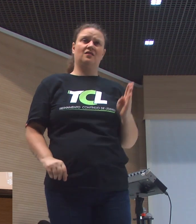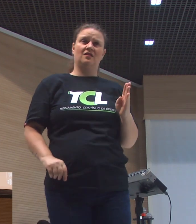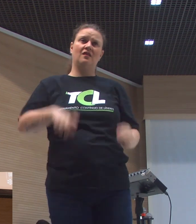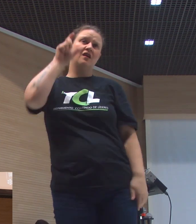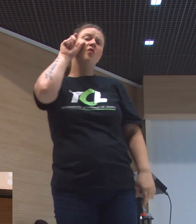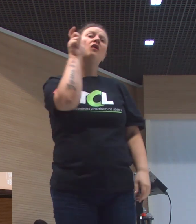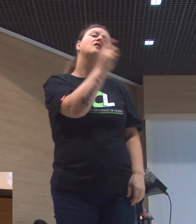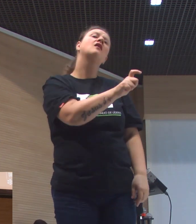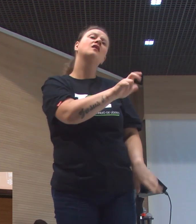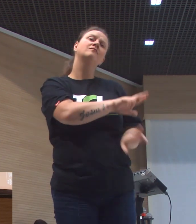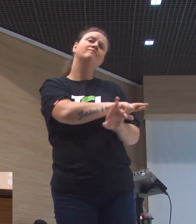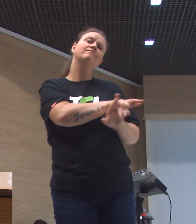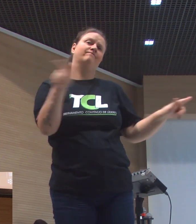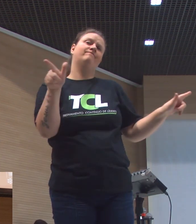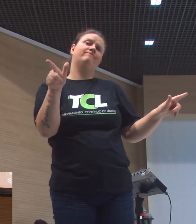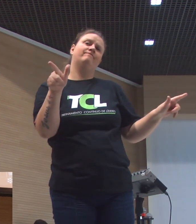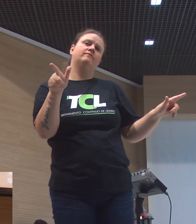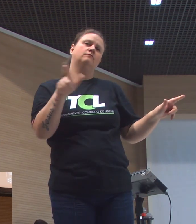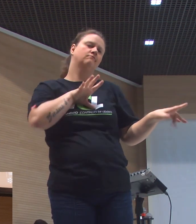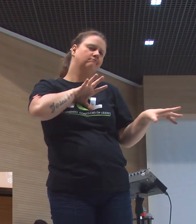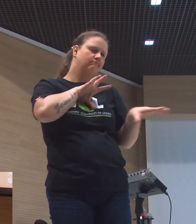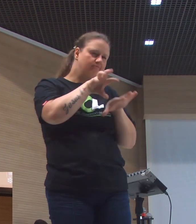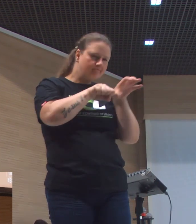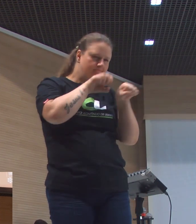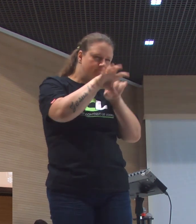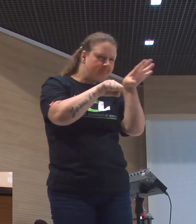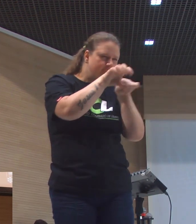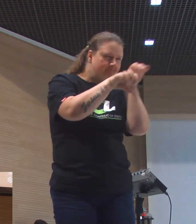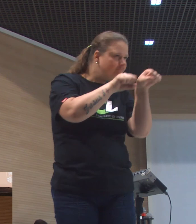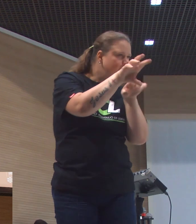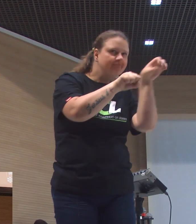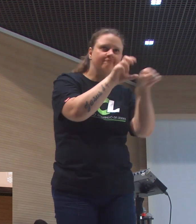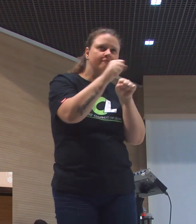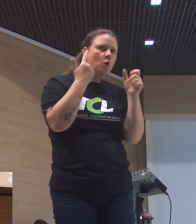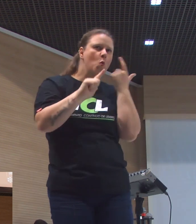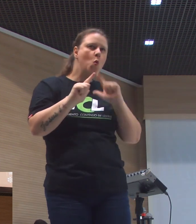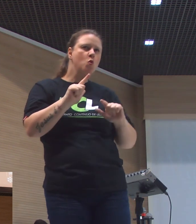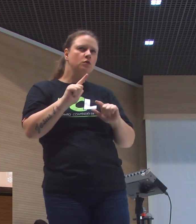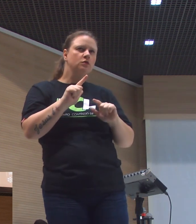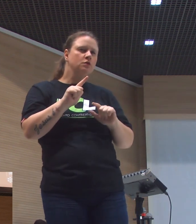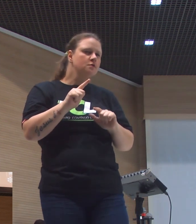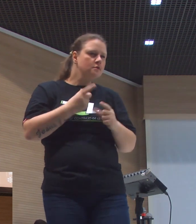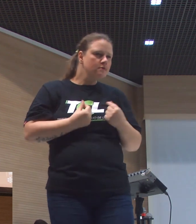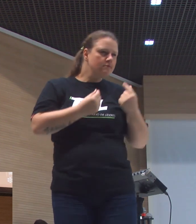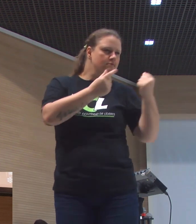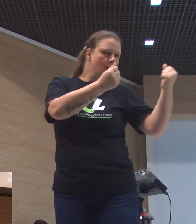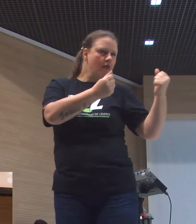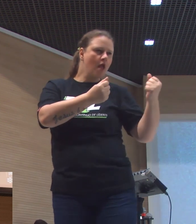essa mentalidade de explorar o outro, explorar os índios, explorar